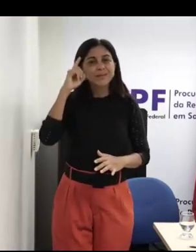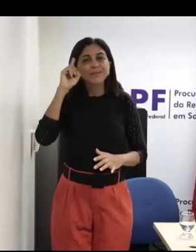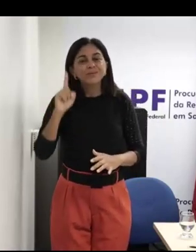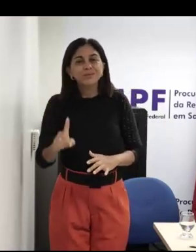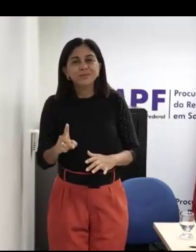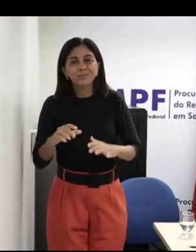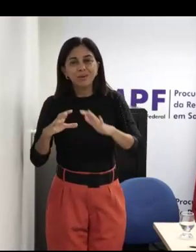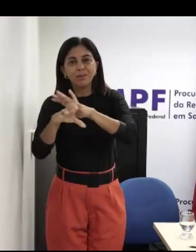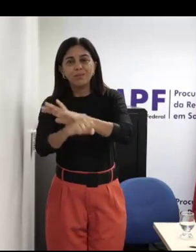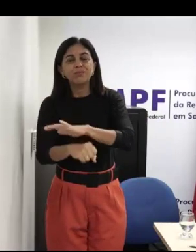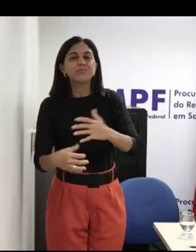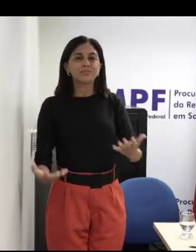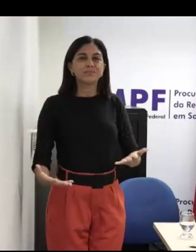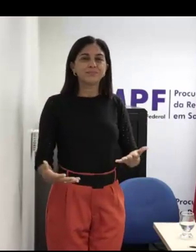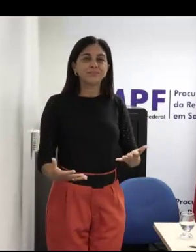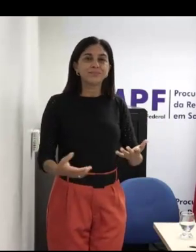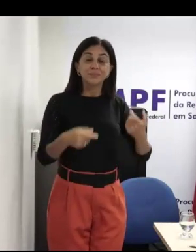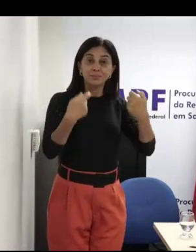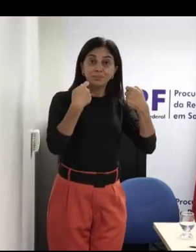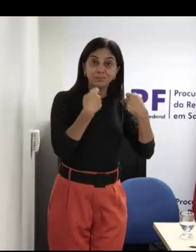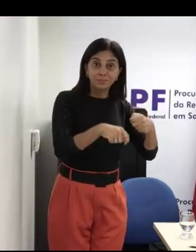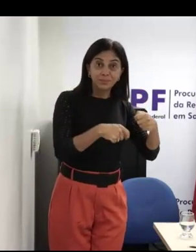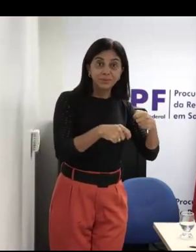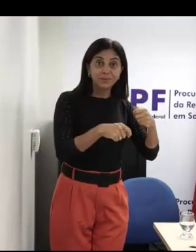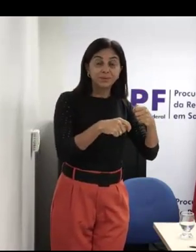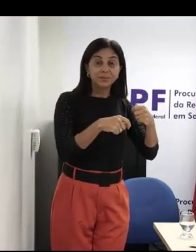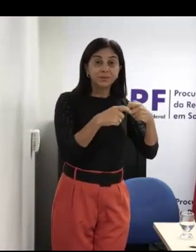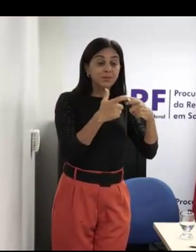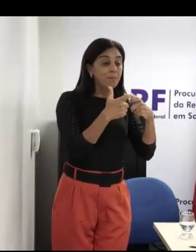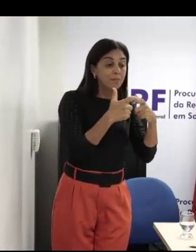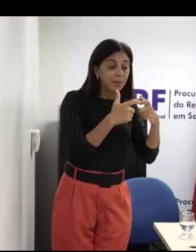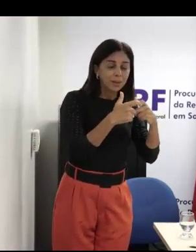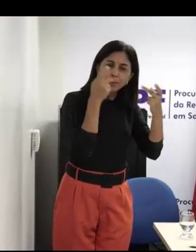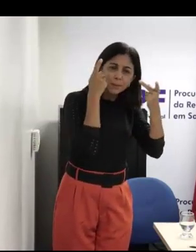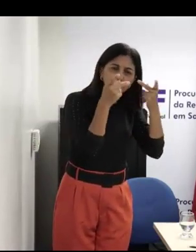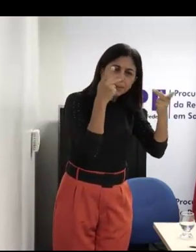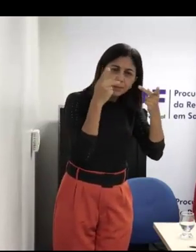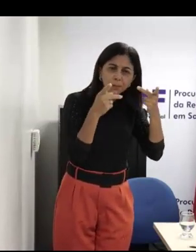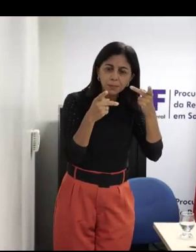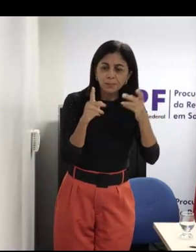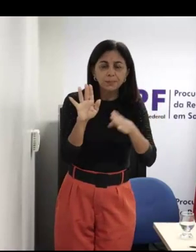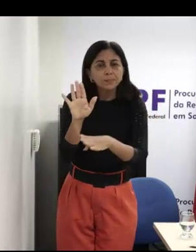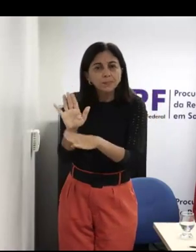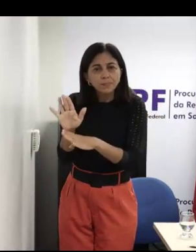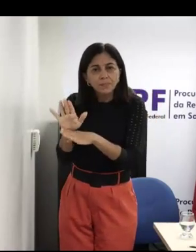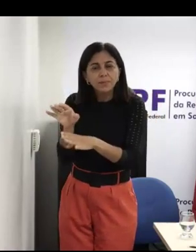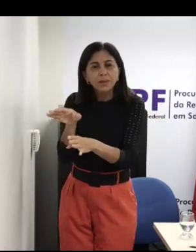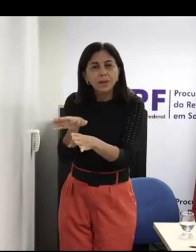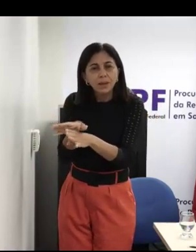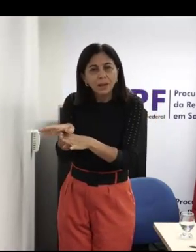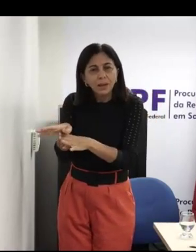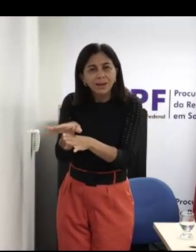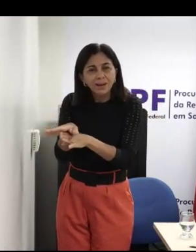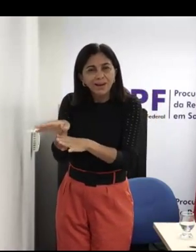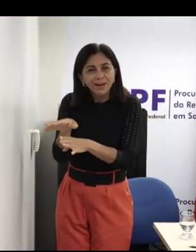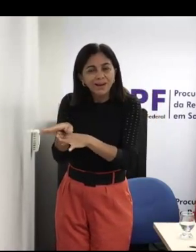pra família o tratamento psicológico o f o caso inclusive o tratamento psiquiátrico